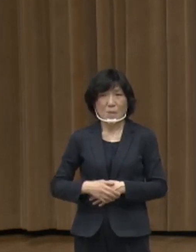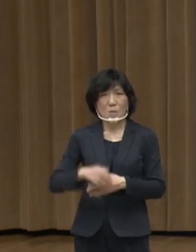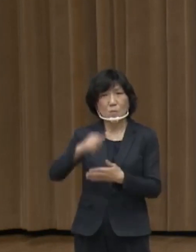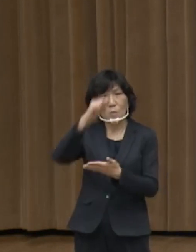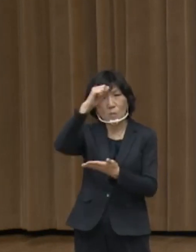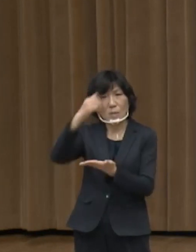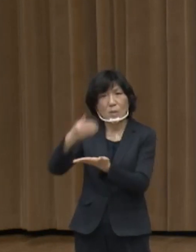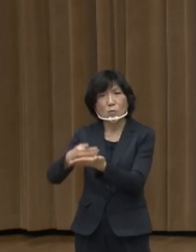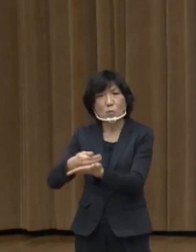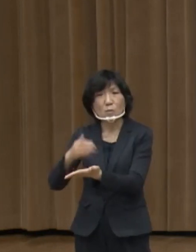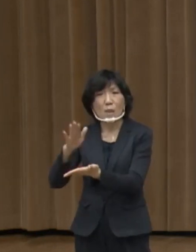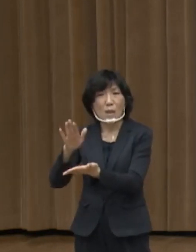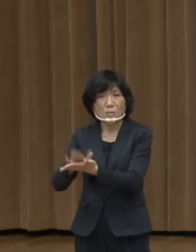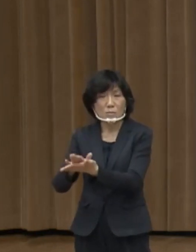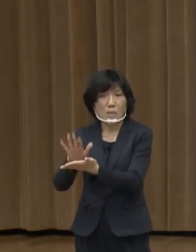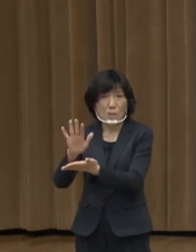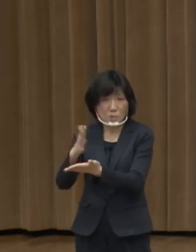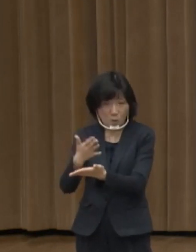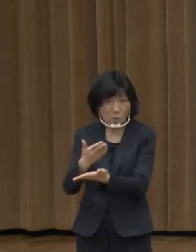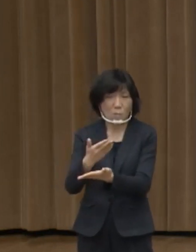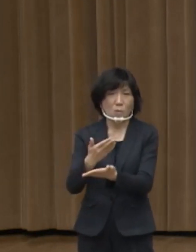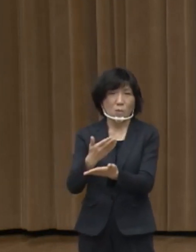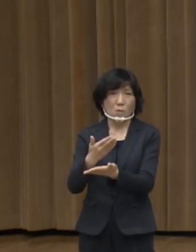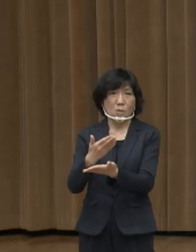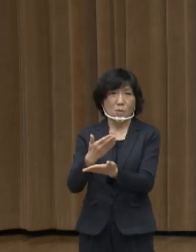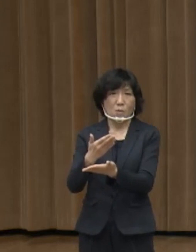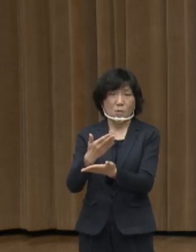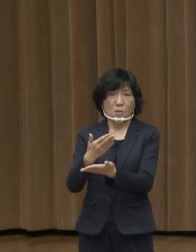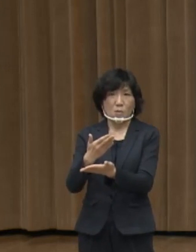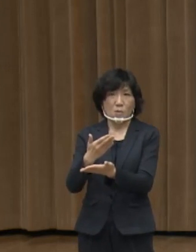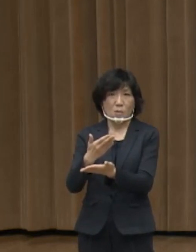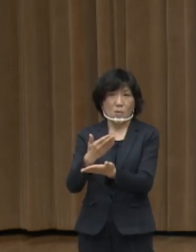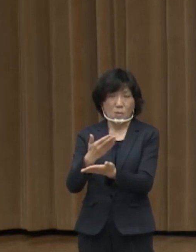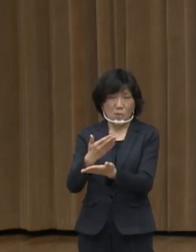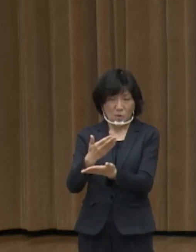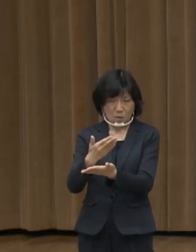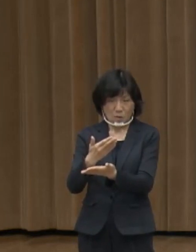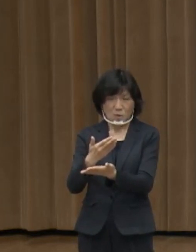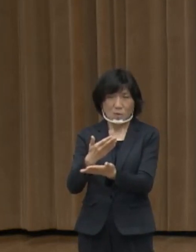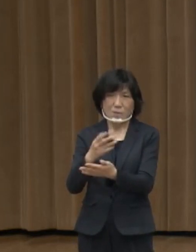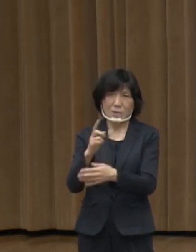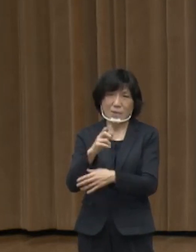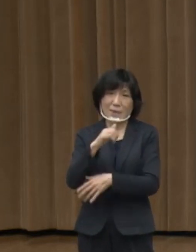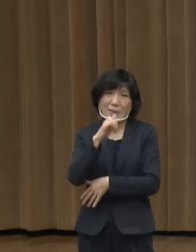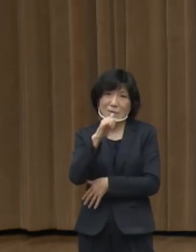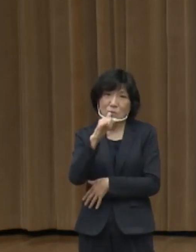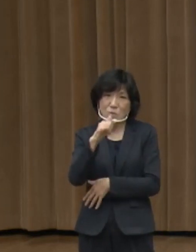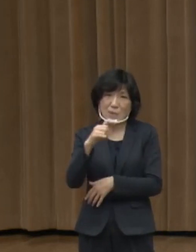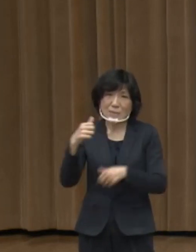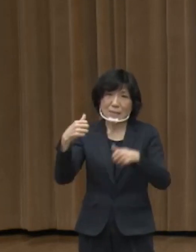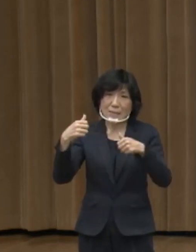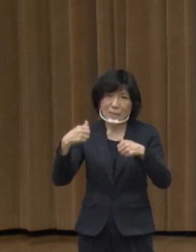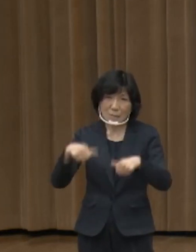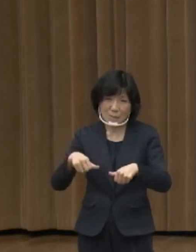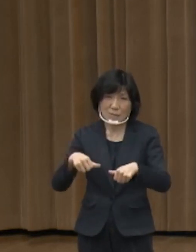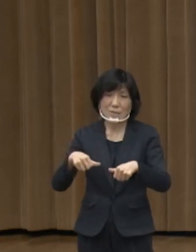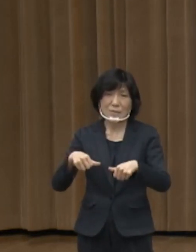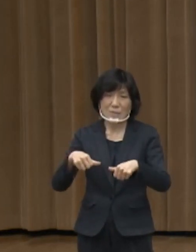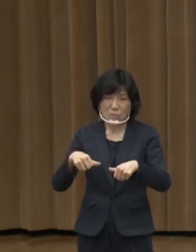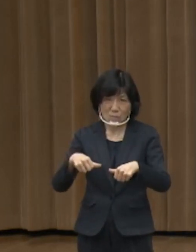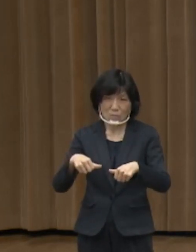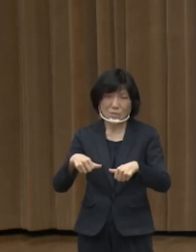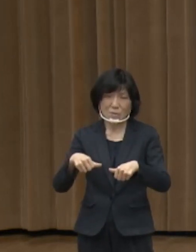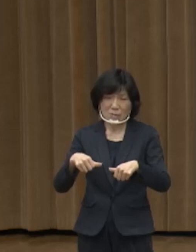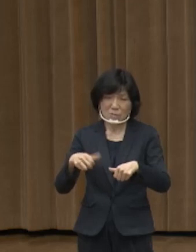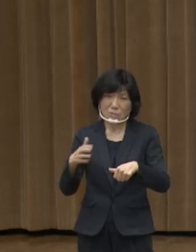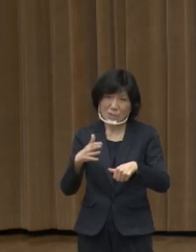としては残ったとしても例えば季節性の、インフルエンザのように季節性のインフルエン